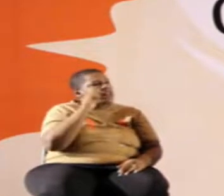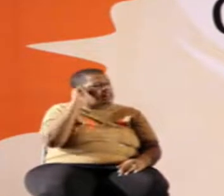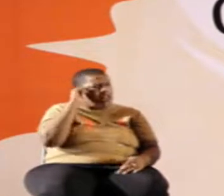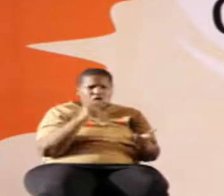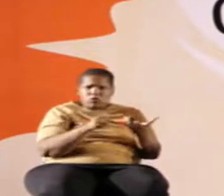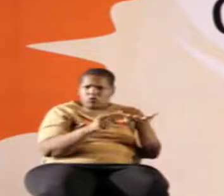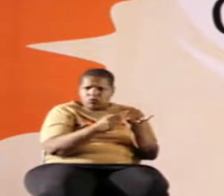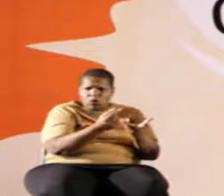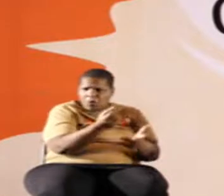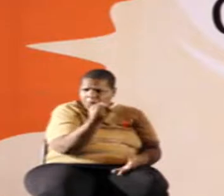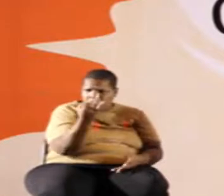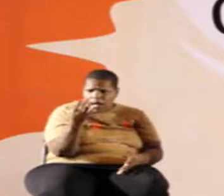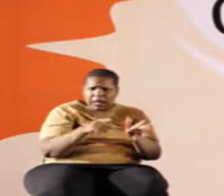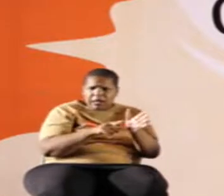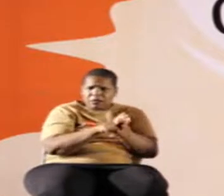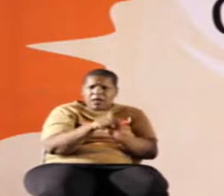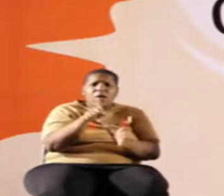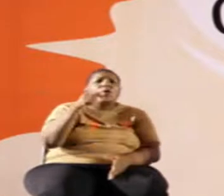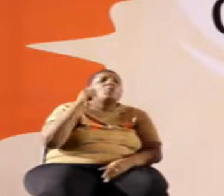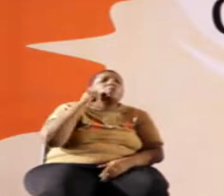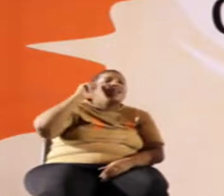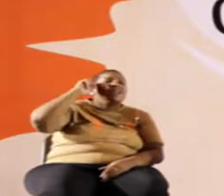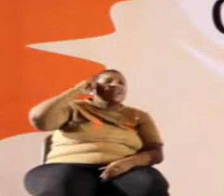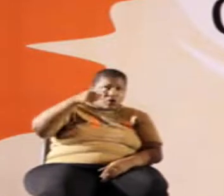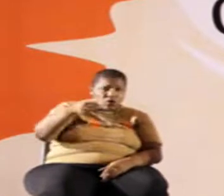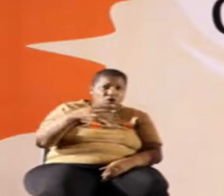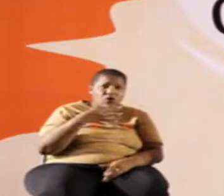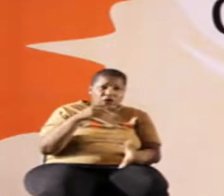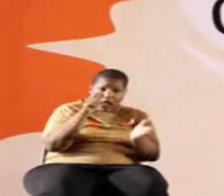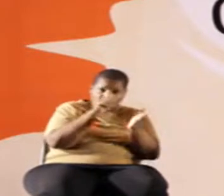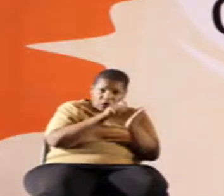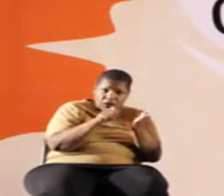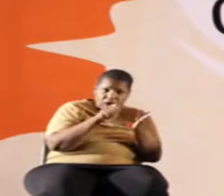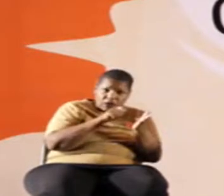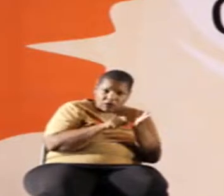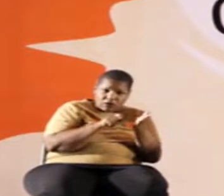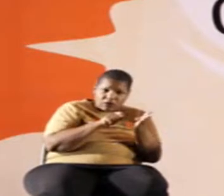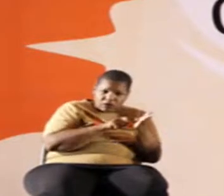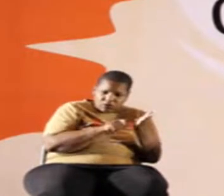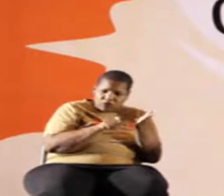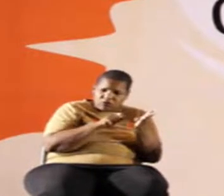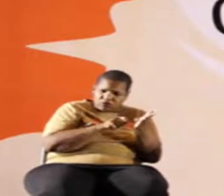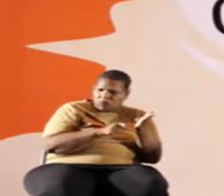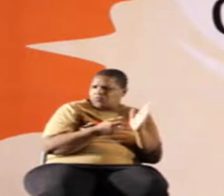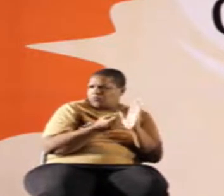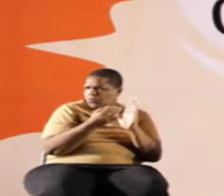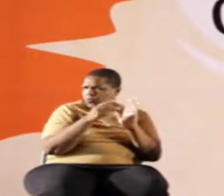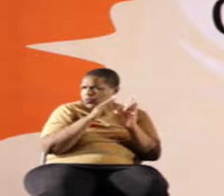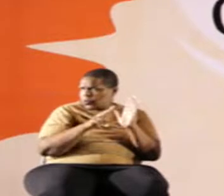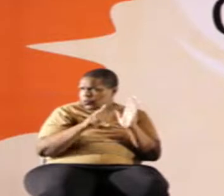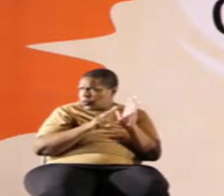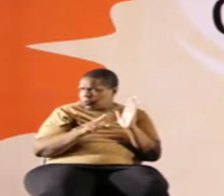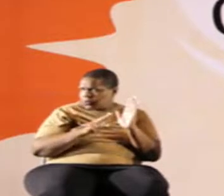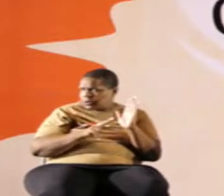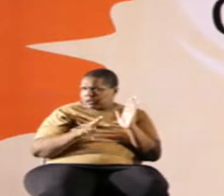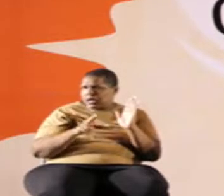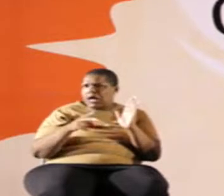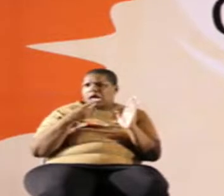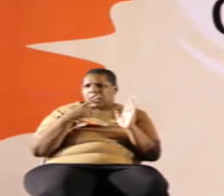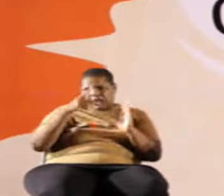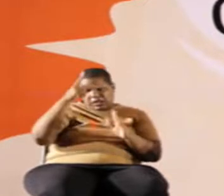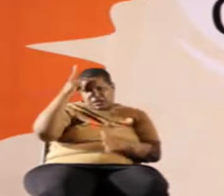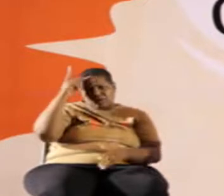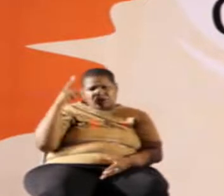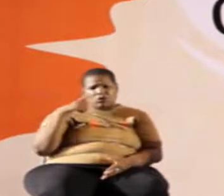várias pessoas, eu ia encontrando assim, fala, e eu ia anotando. Né? Ia anotando um monte de nome, quem... Folha o livro, vai ver lá